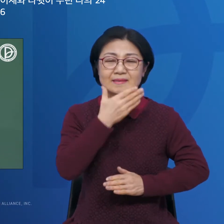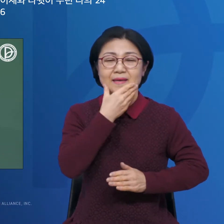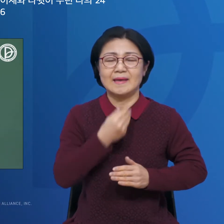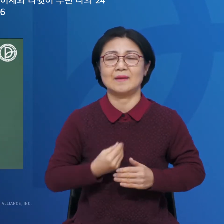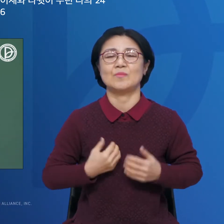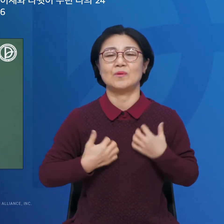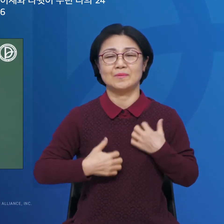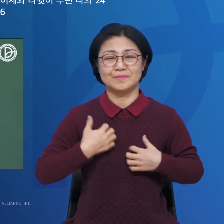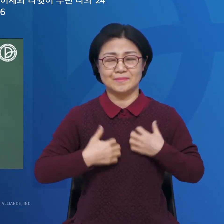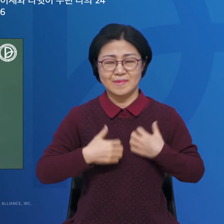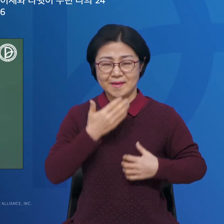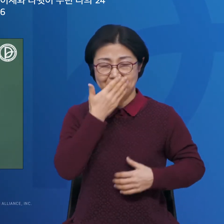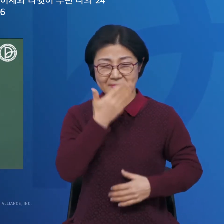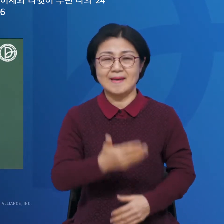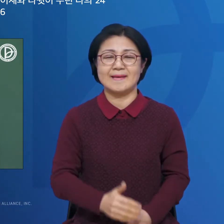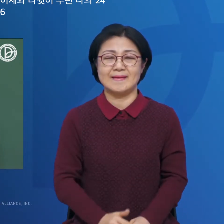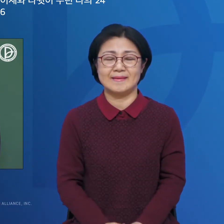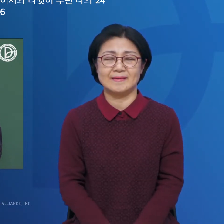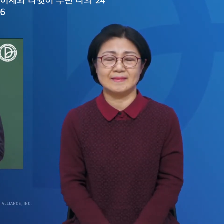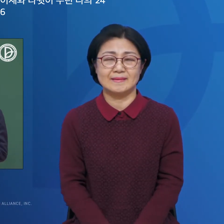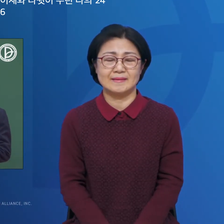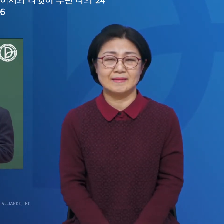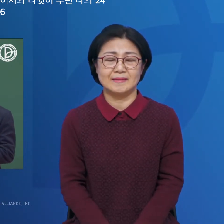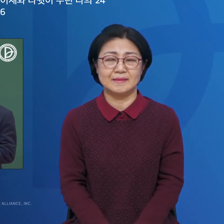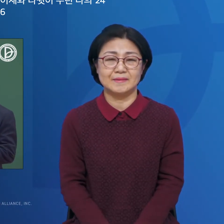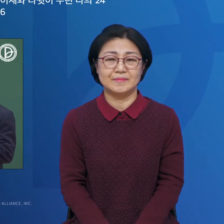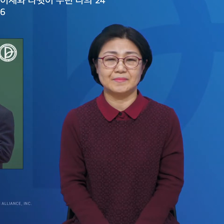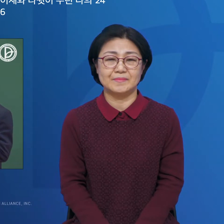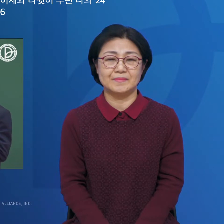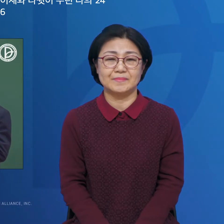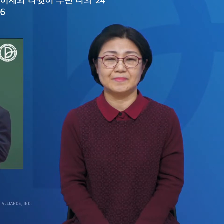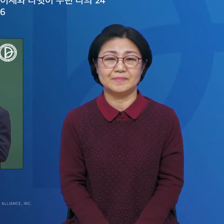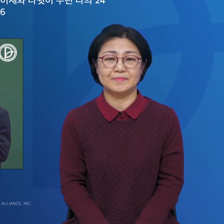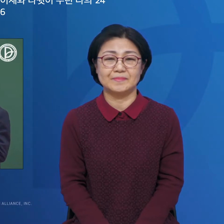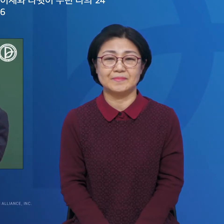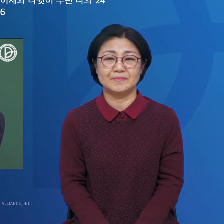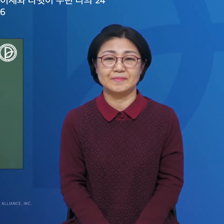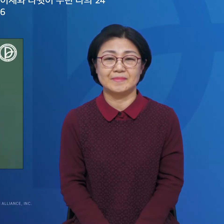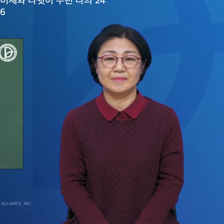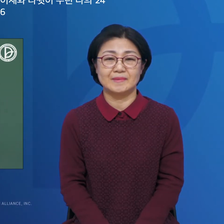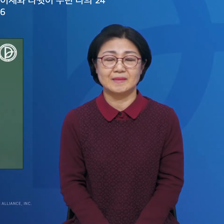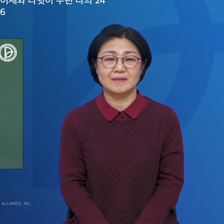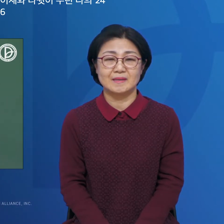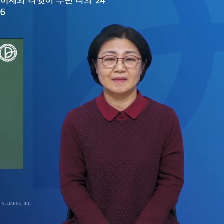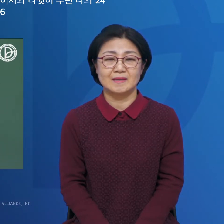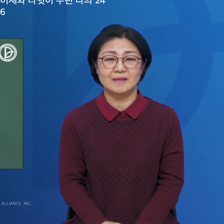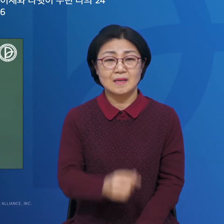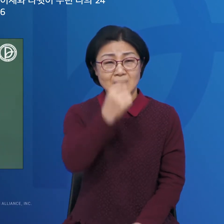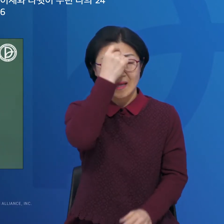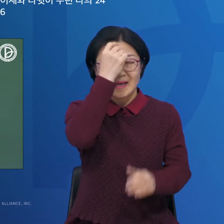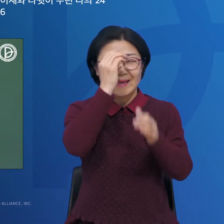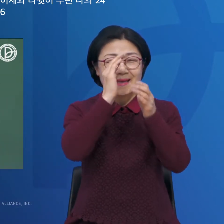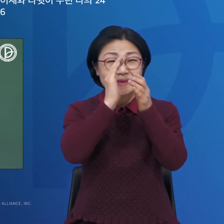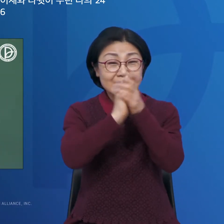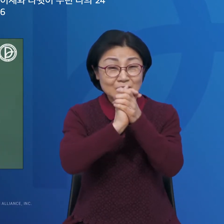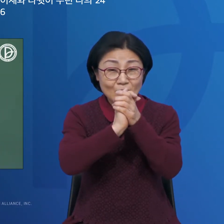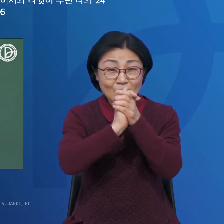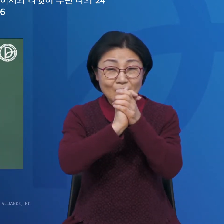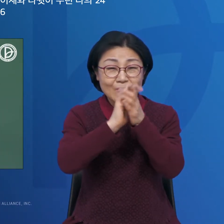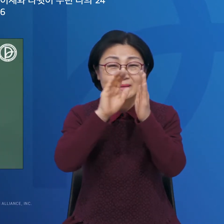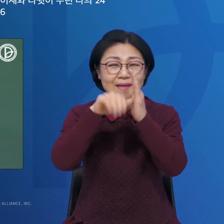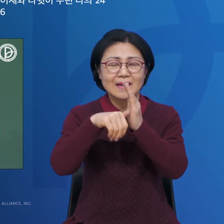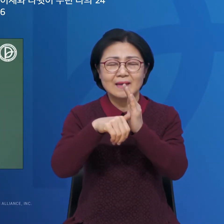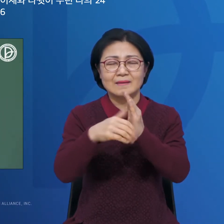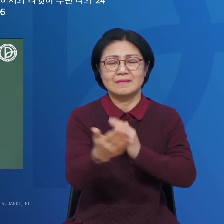truly enjoy true happiness. 이 기도하는 시간은 정말 내가 감사를 회복하는 시간. And that time of prayer is a time when